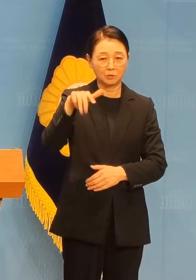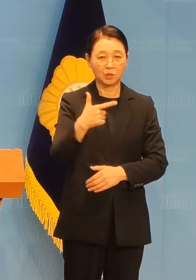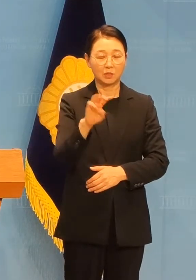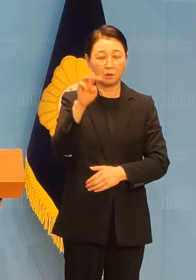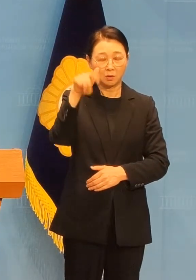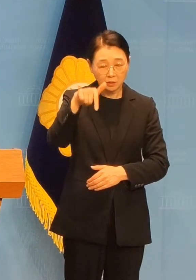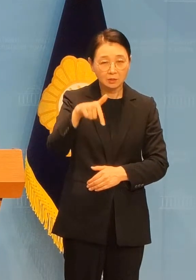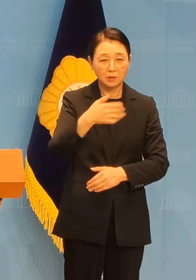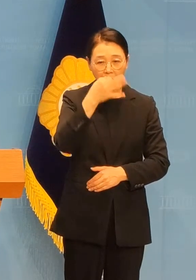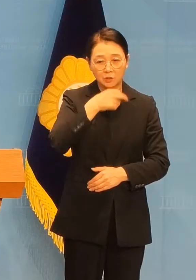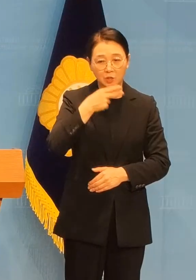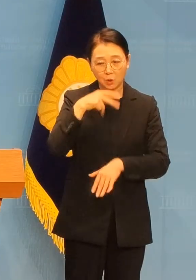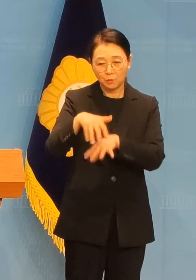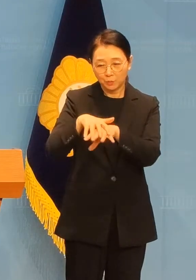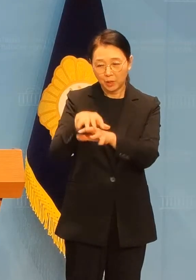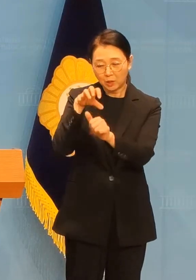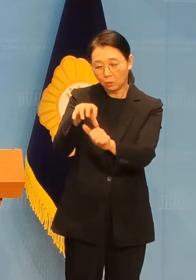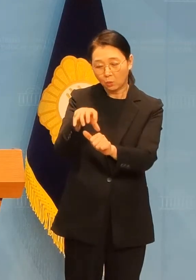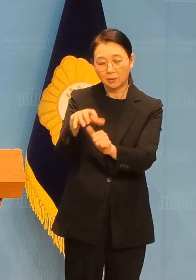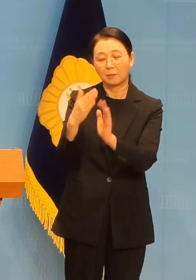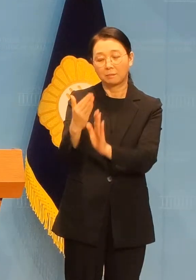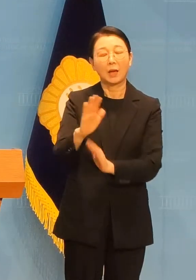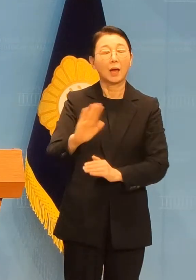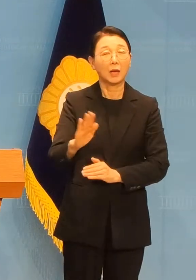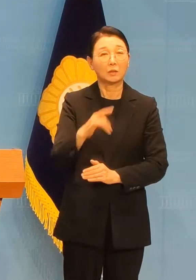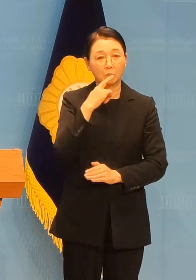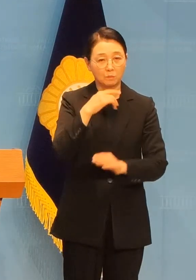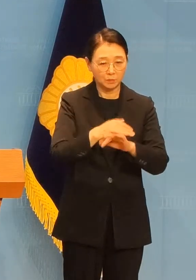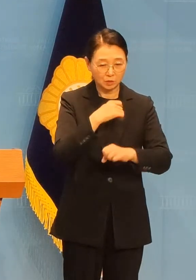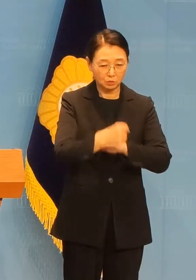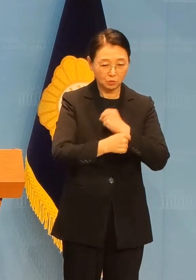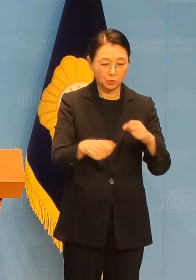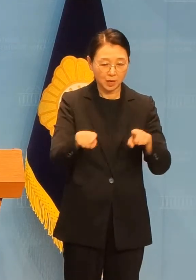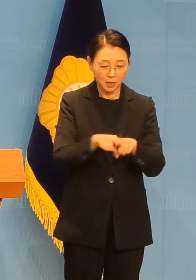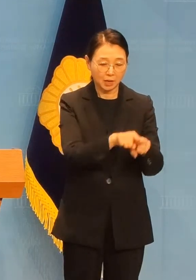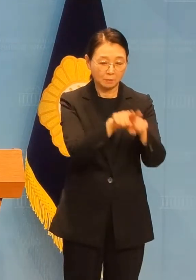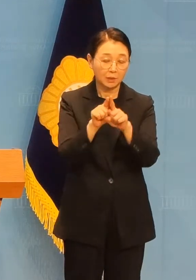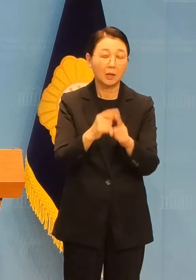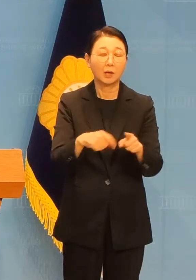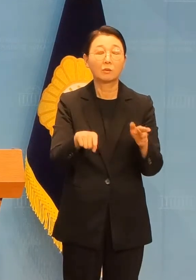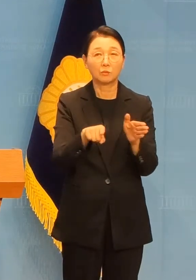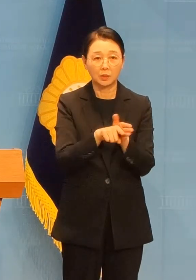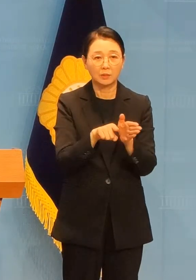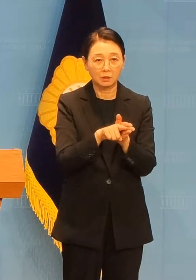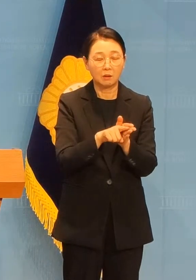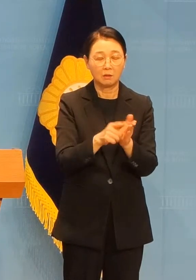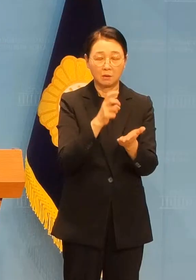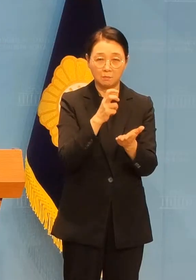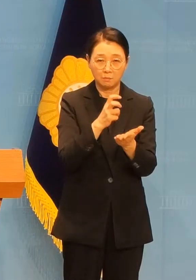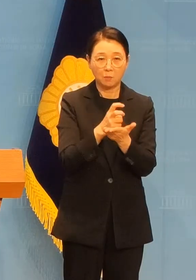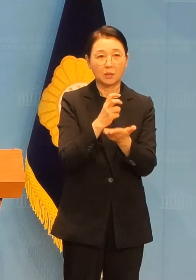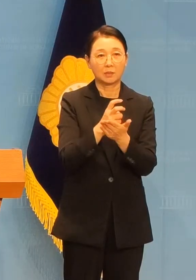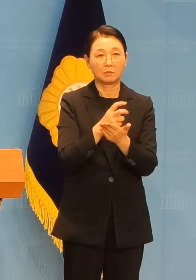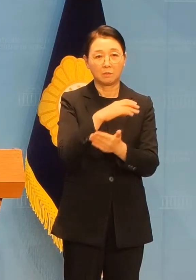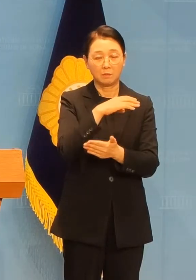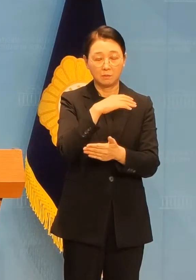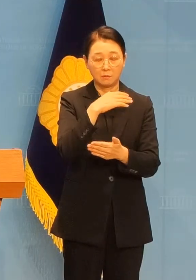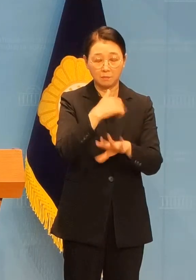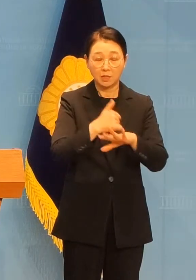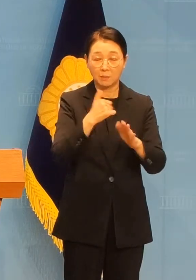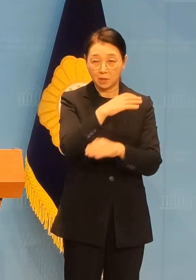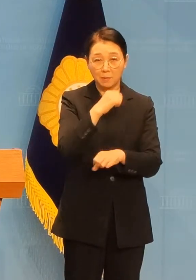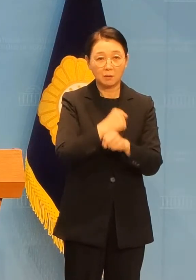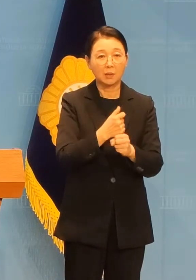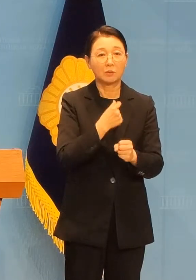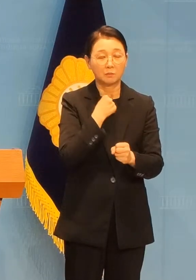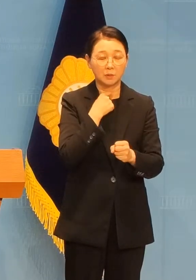비영리 법인이 통제의 대상이 아니라 민주주의의 동반자가 되도록 법과 제도를 끝까지 바로잡겠습니다.